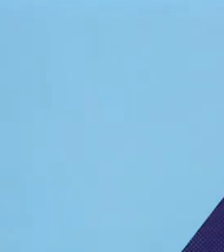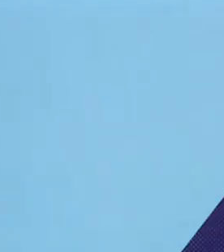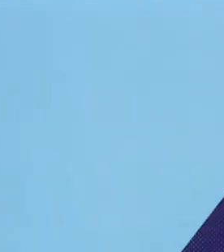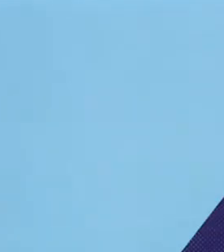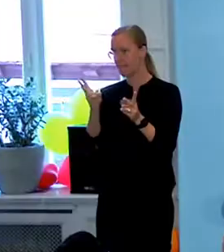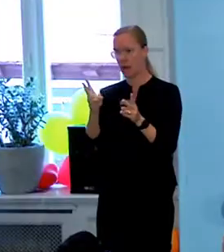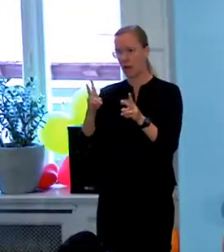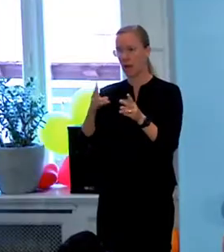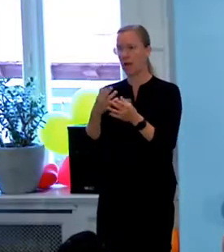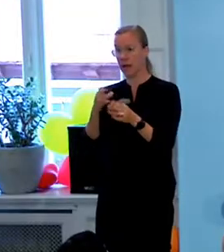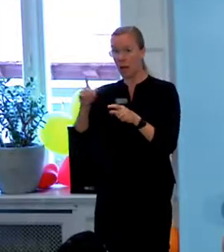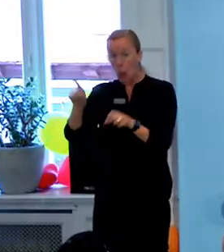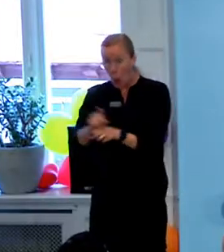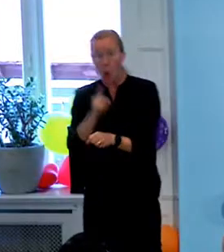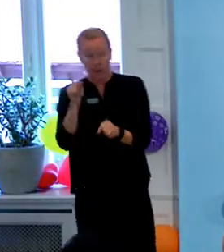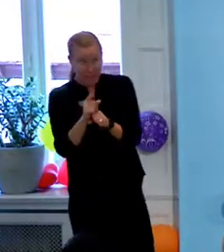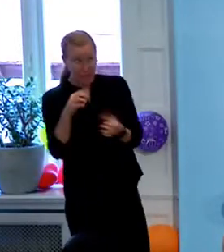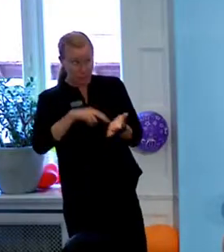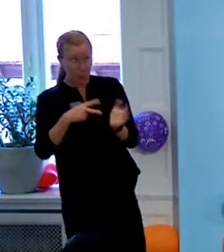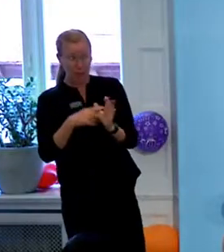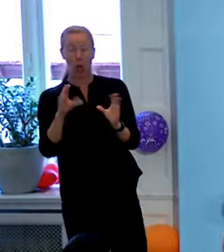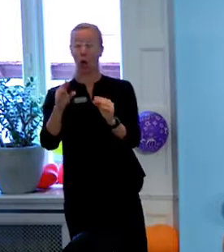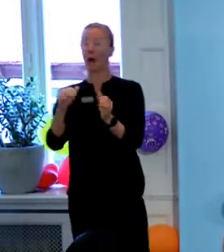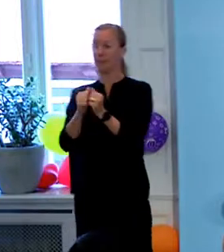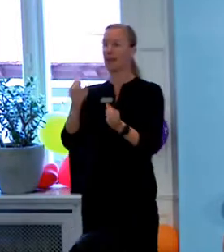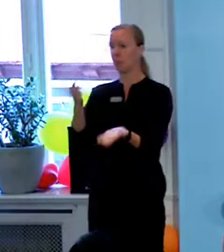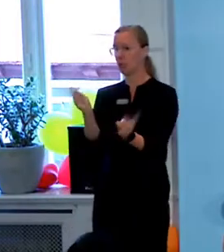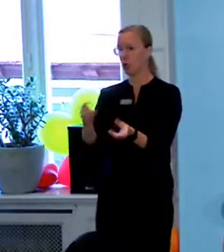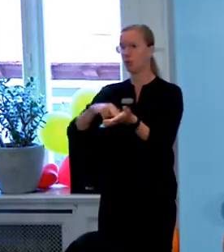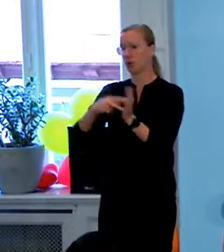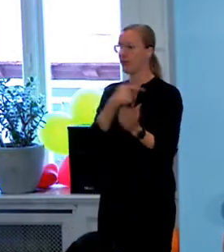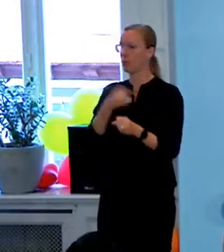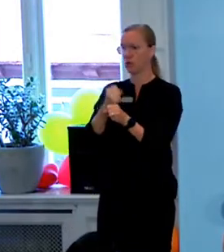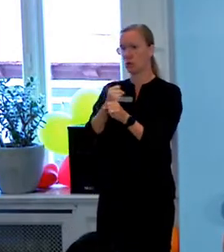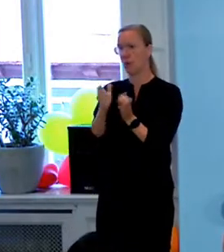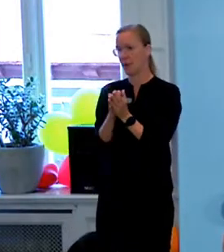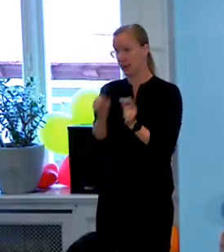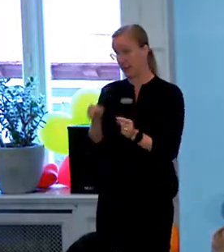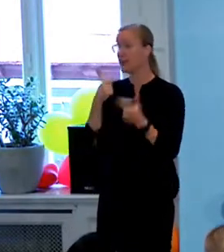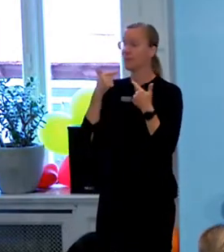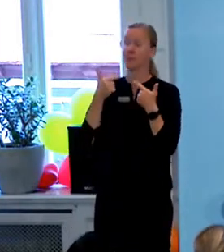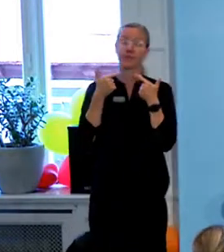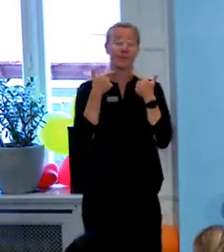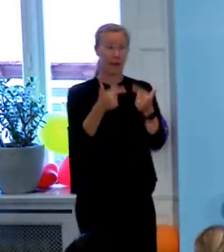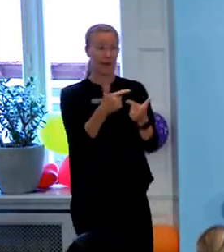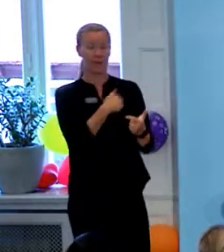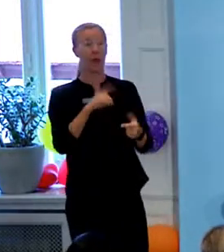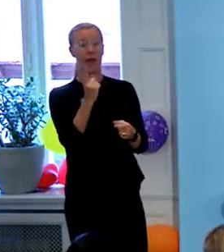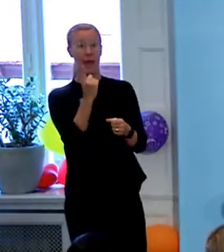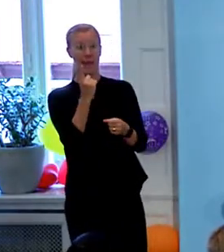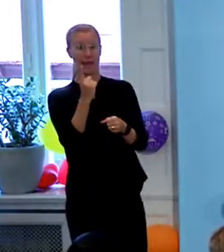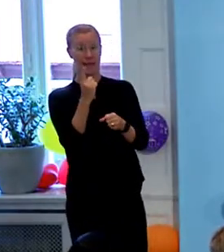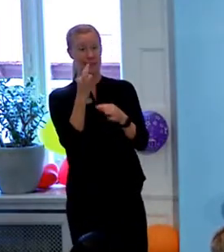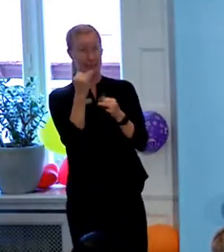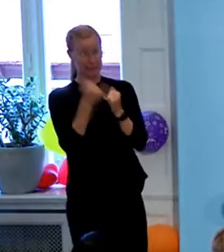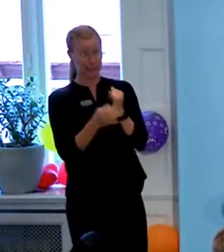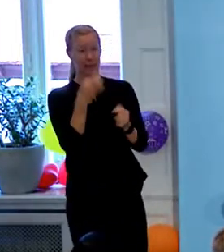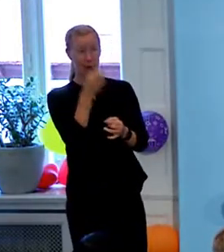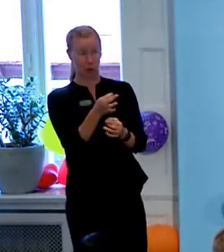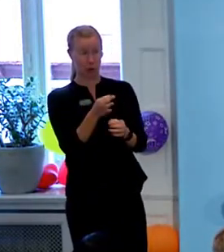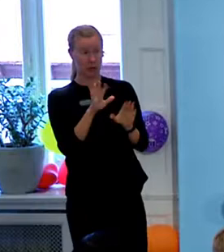Det är ett långt projekt. Det är ett långt projekt, men det är också ett projekt som vi behöver jobba med. Tack Maja. Jag har en sista